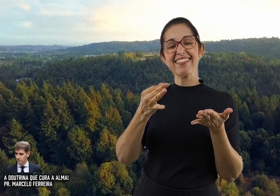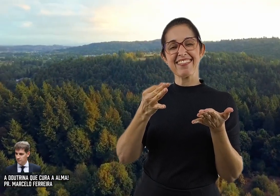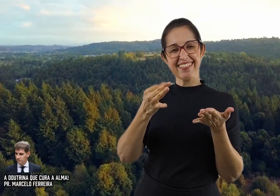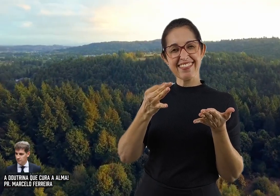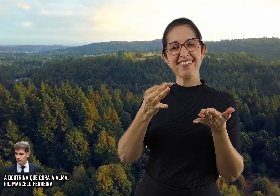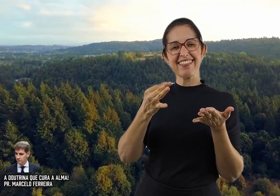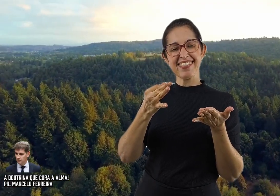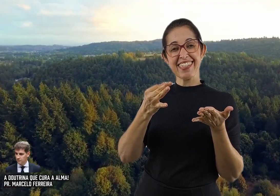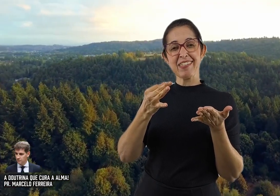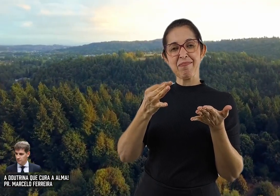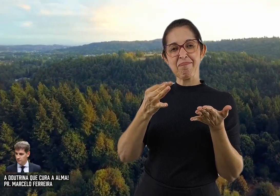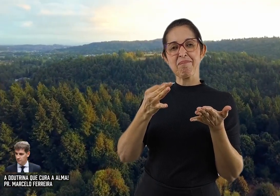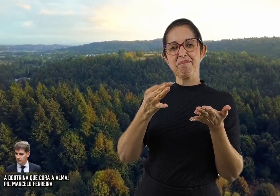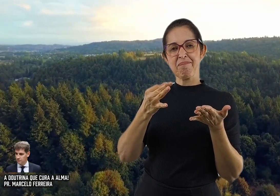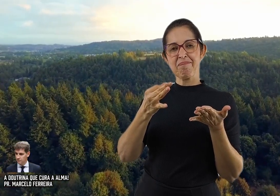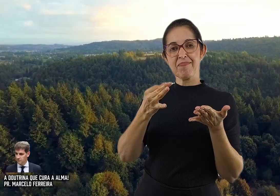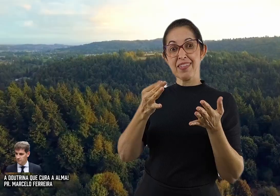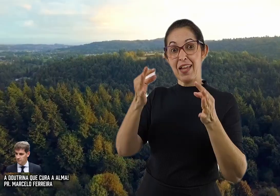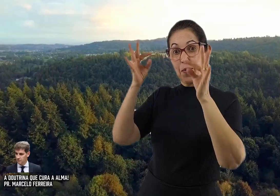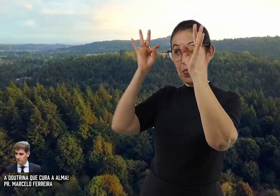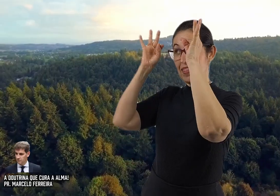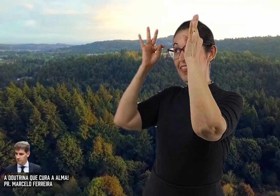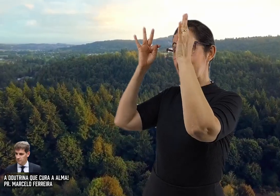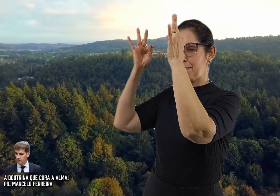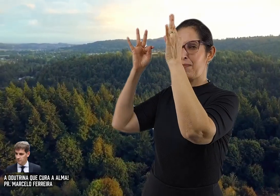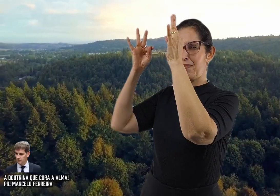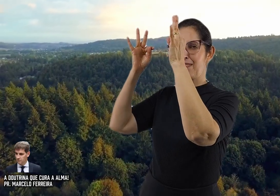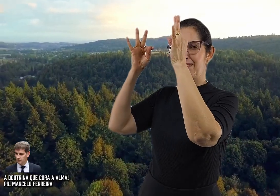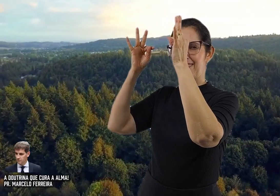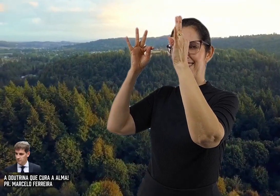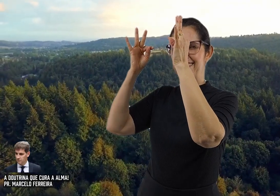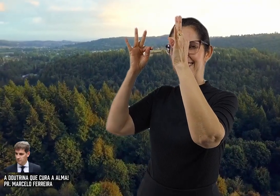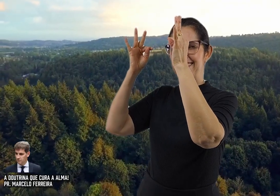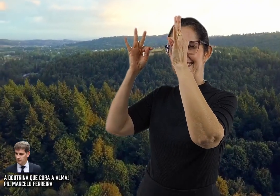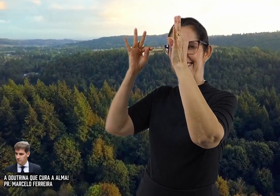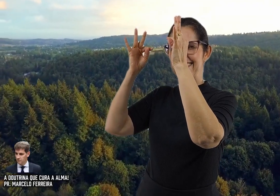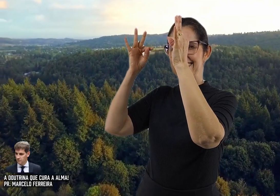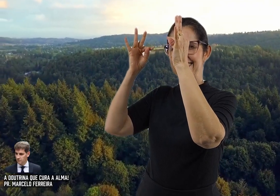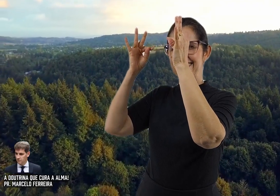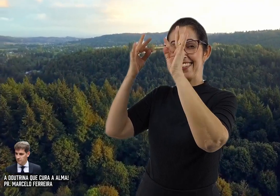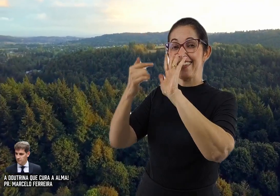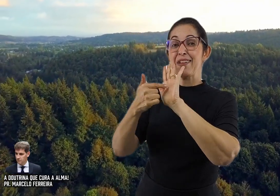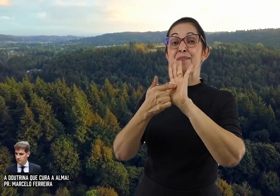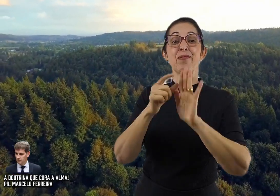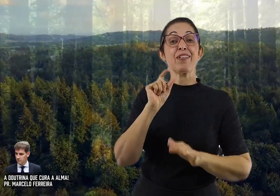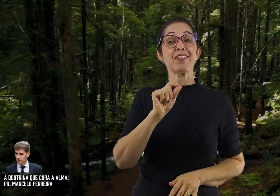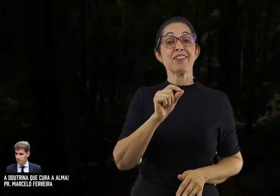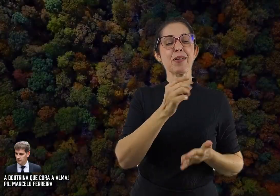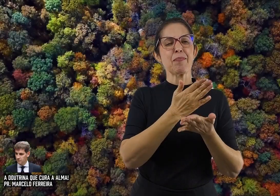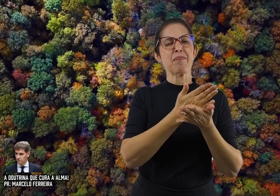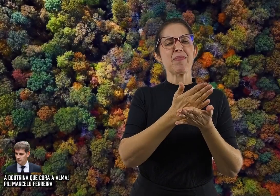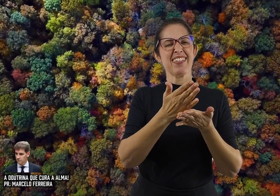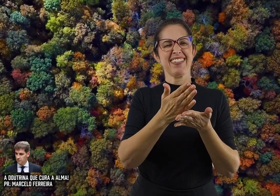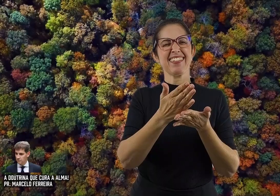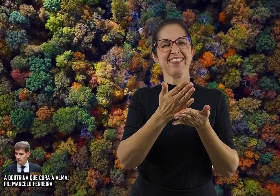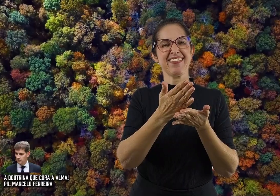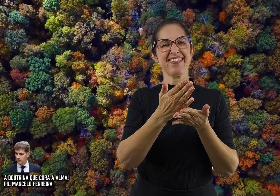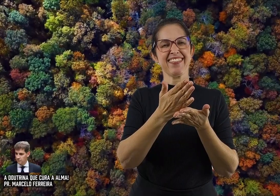é o princípio. Então, o temor é o